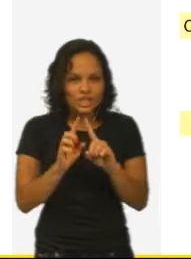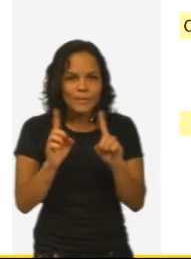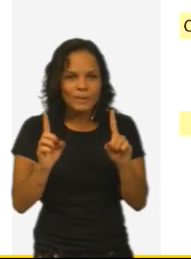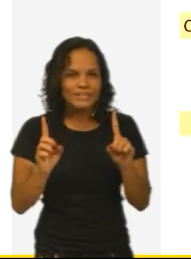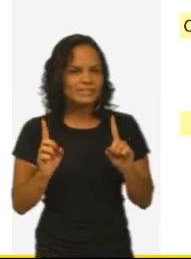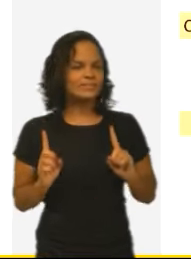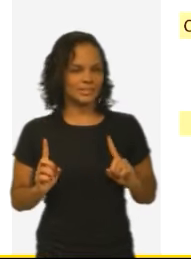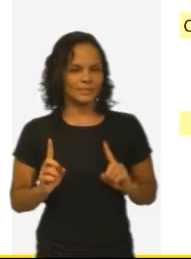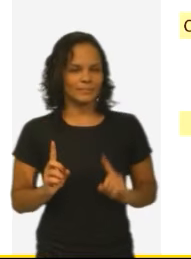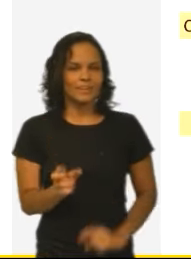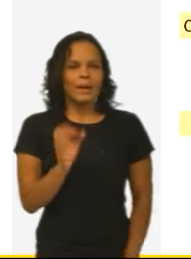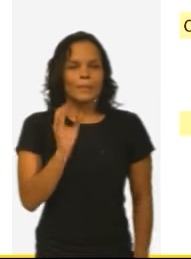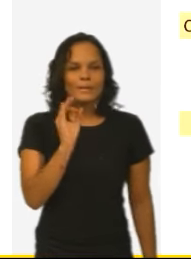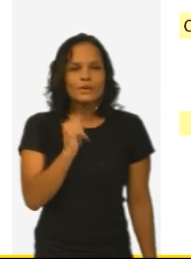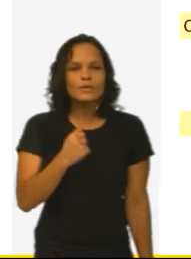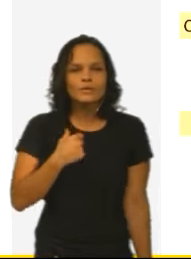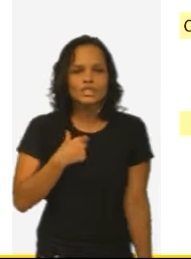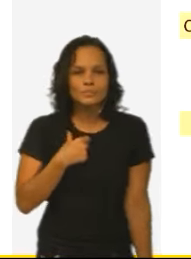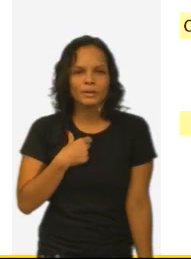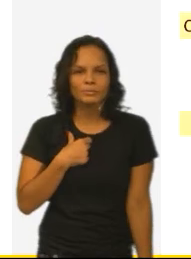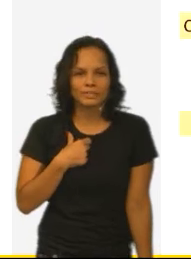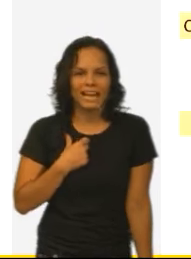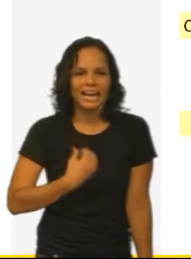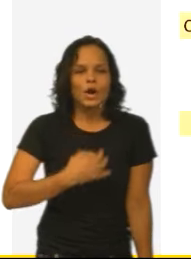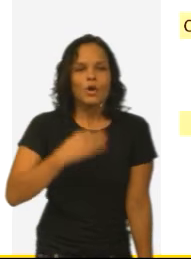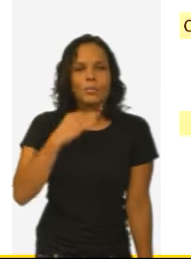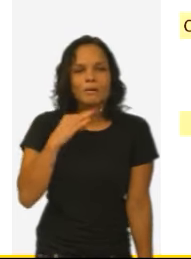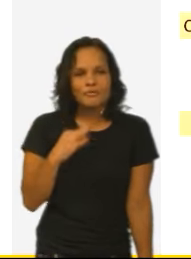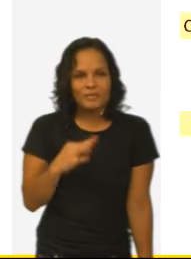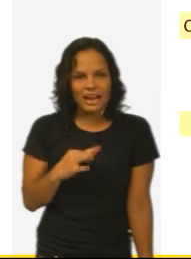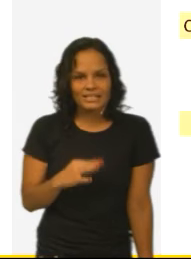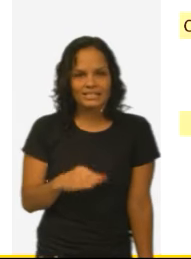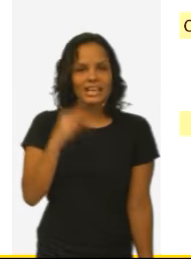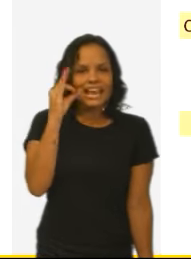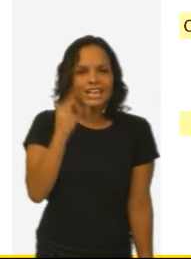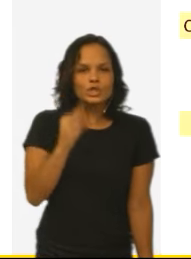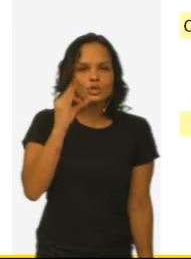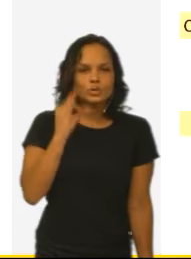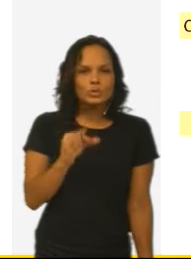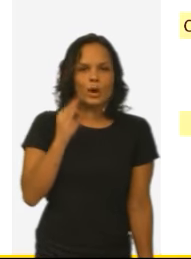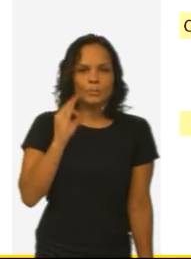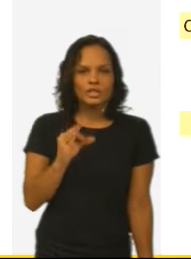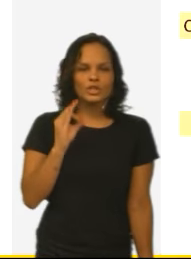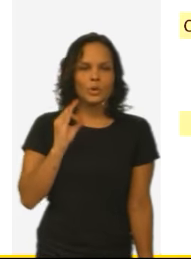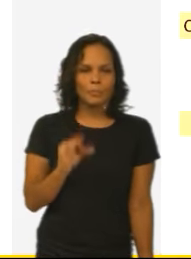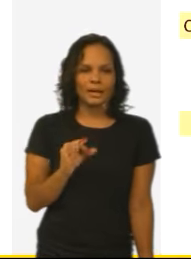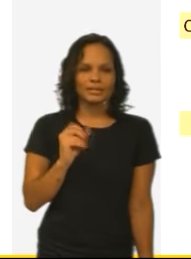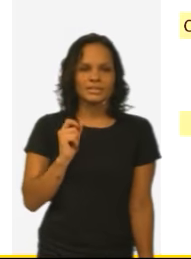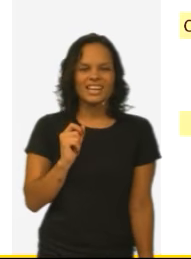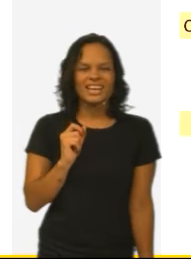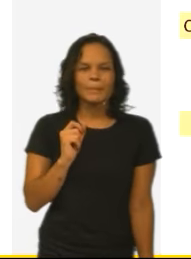não pensa assim. Mas se eu fosse te perguntar, uma frase estruturalmente completa seria